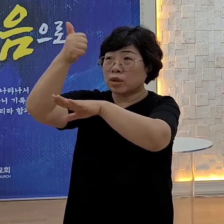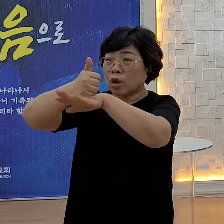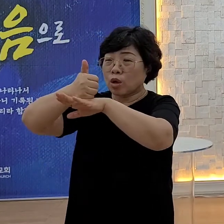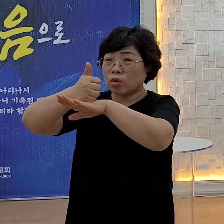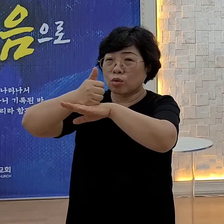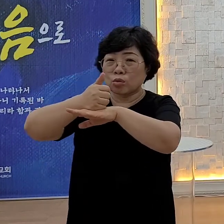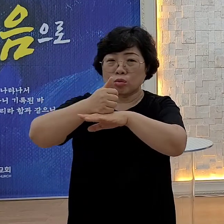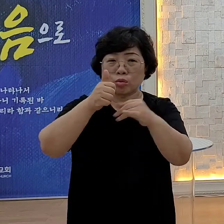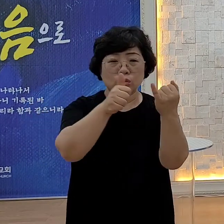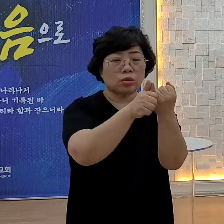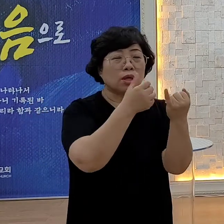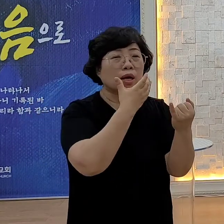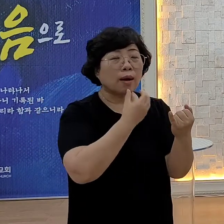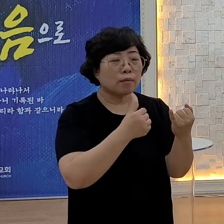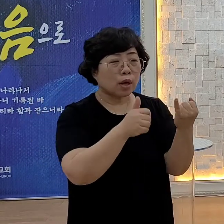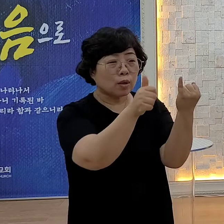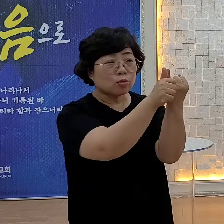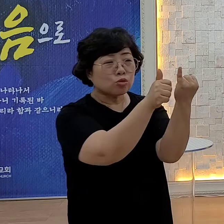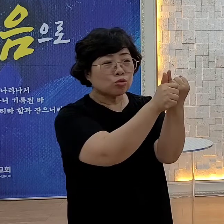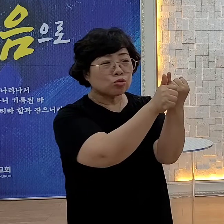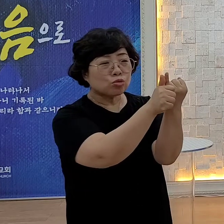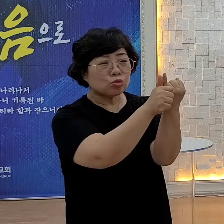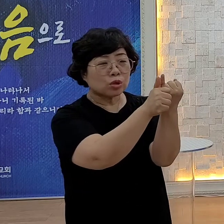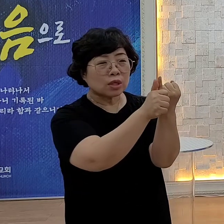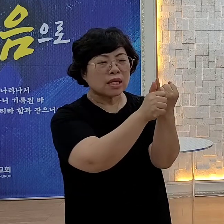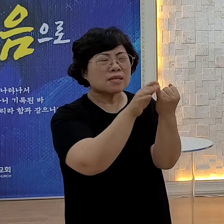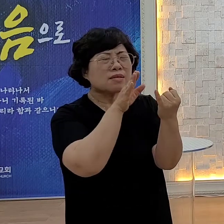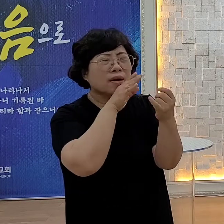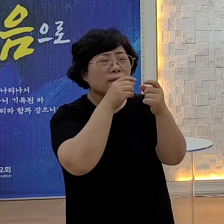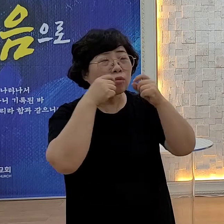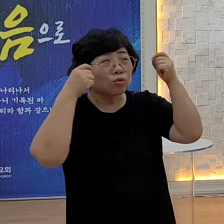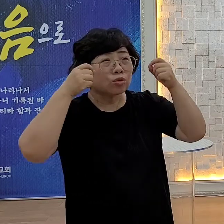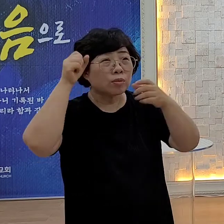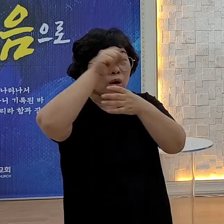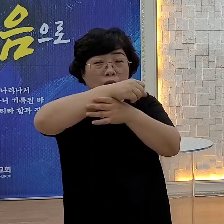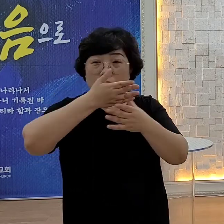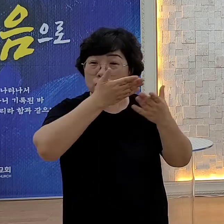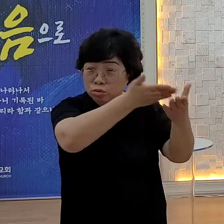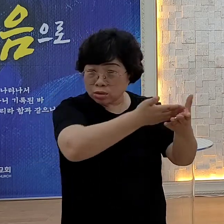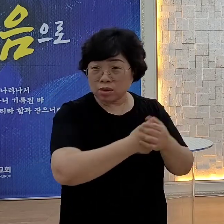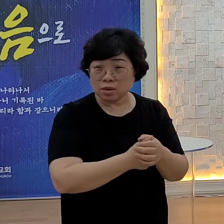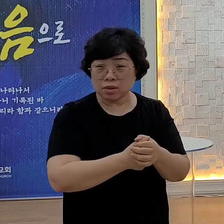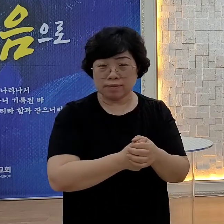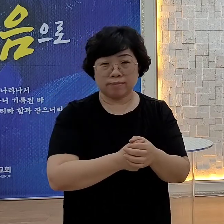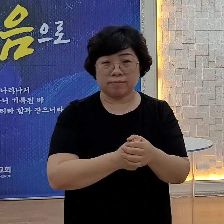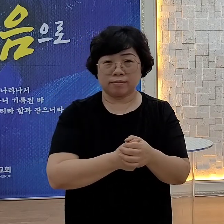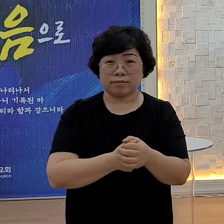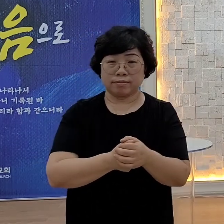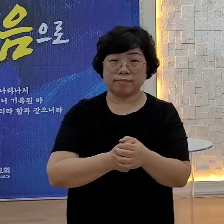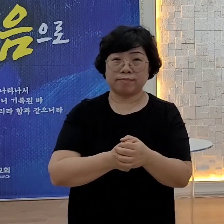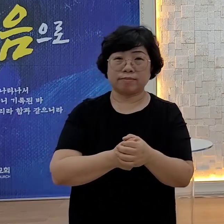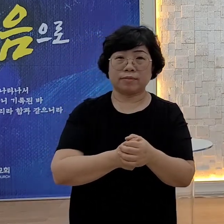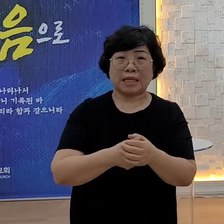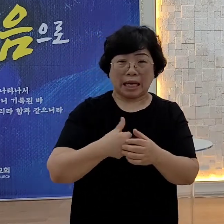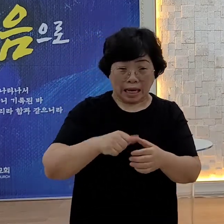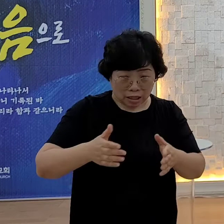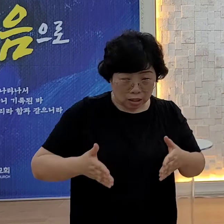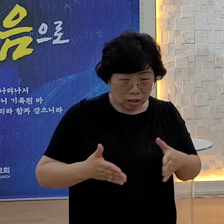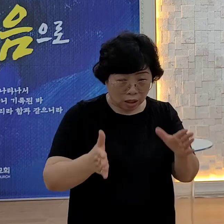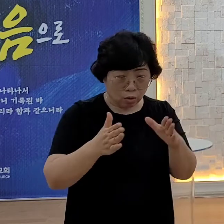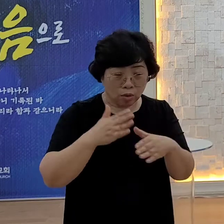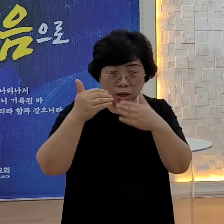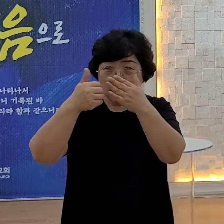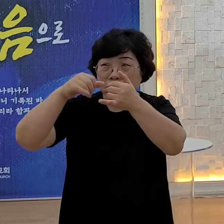그랬잖아요. 그 불신의 웃음을 오늘 이 사라가 보세요. 얼마나 웃고 있습니까? 기쁨의 웃음으로 바꿔주셨다.